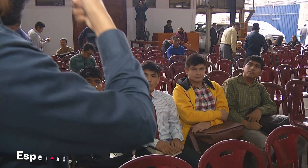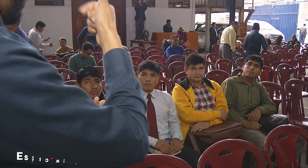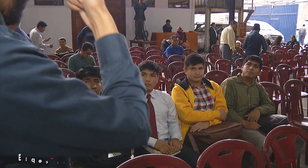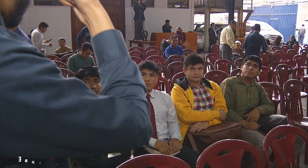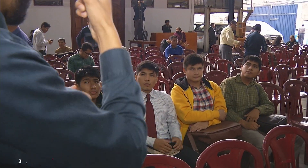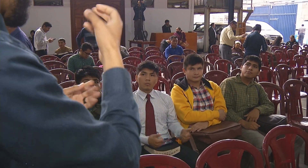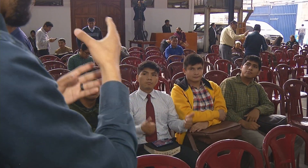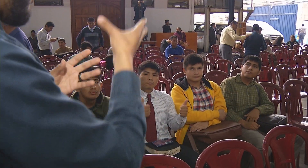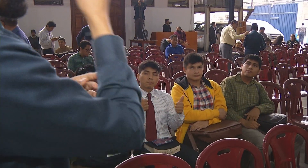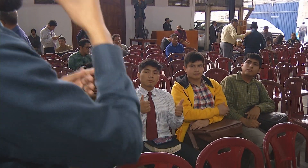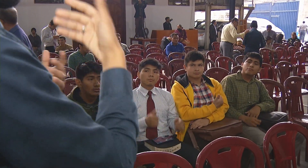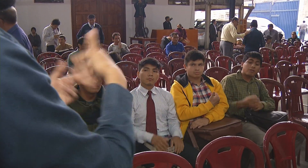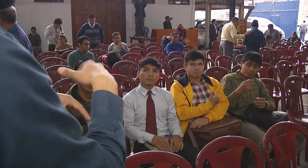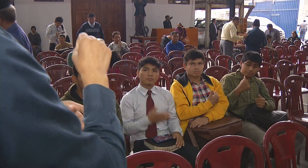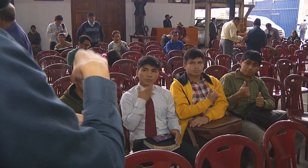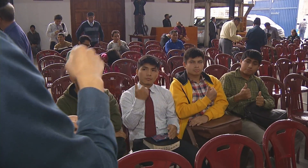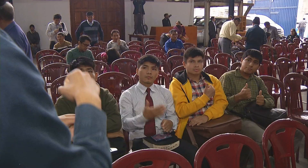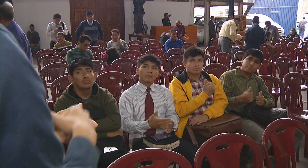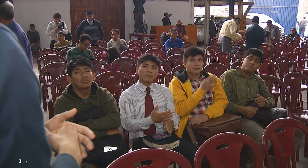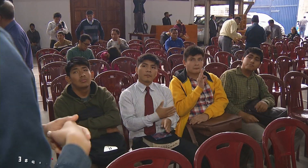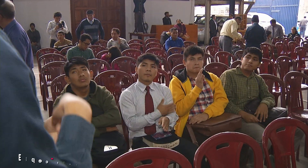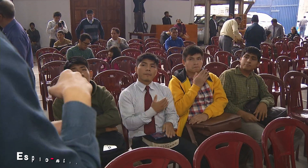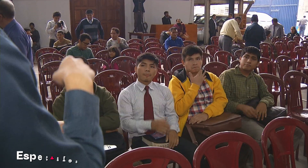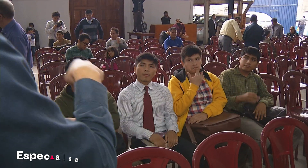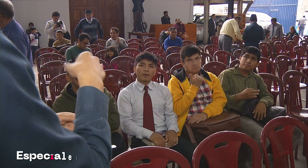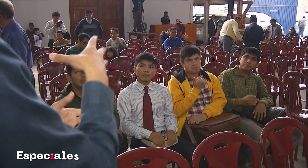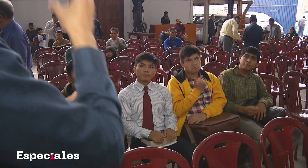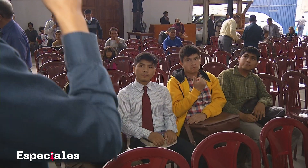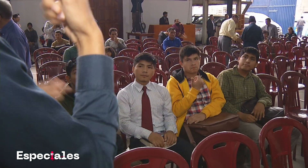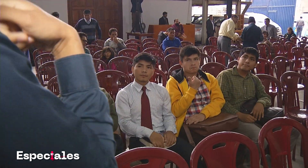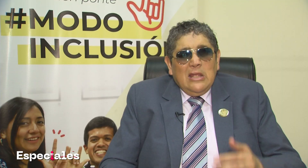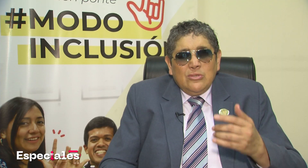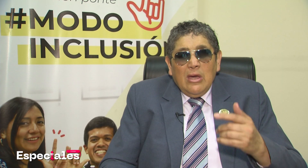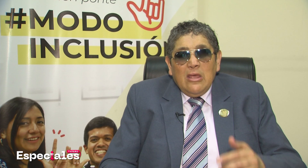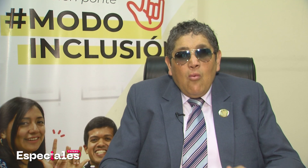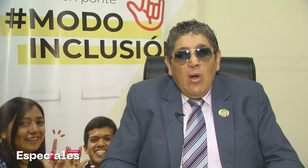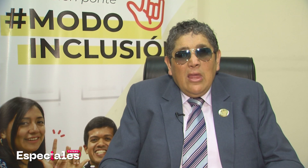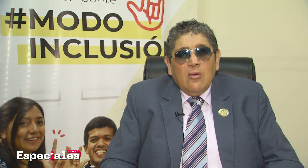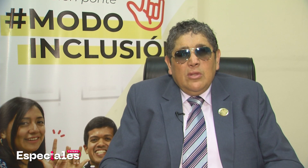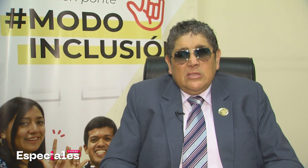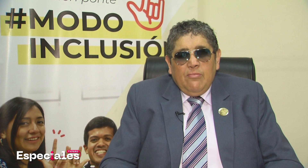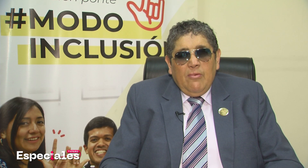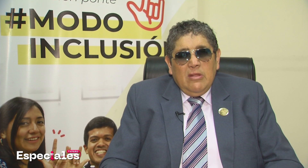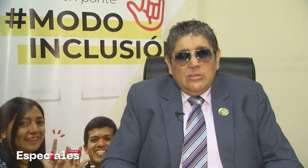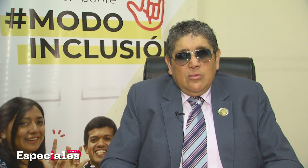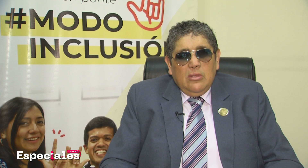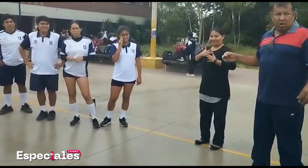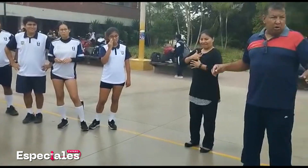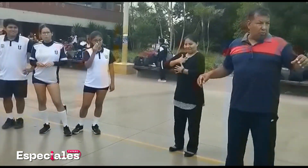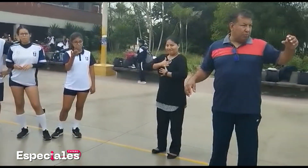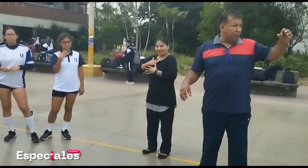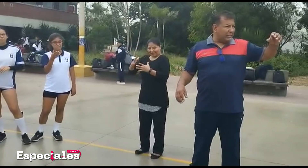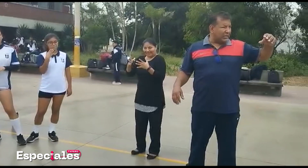códigos y cosas que hay que entender para poder tener una relación adecuada con esta